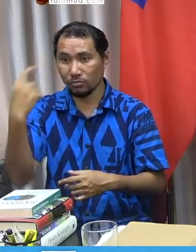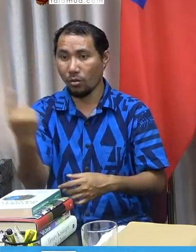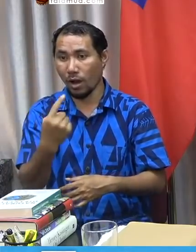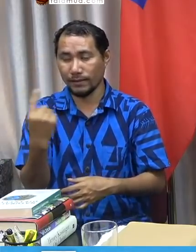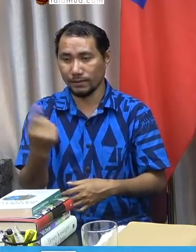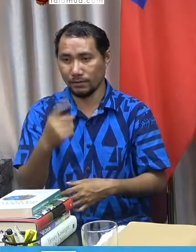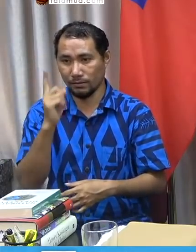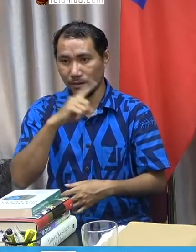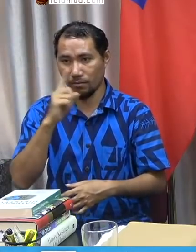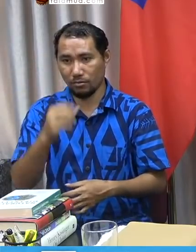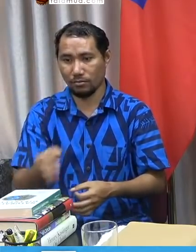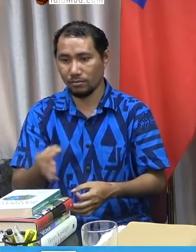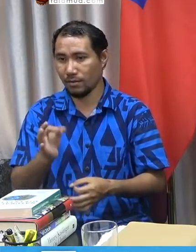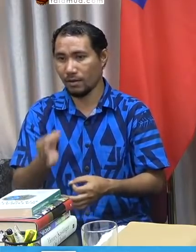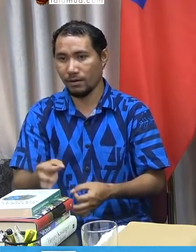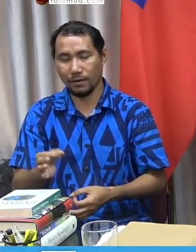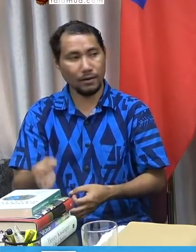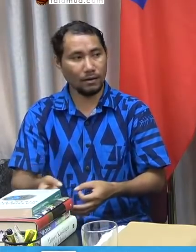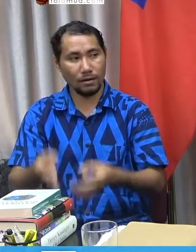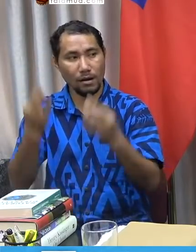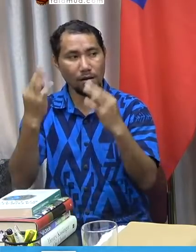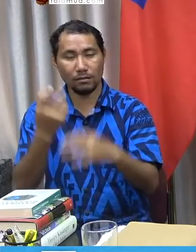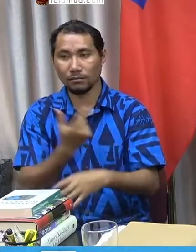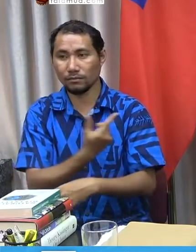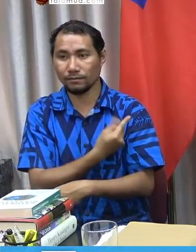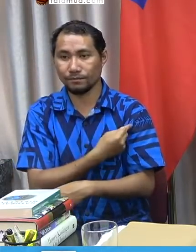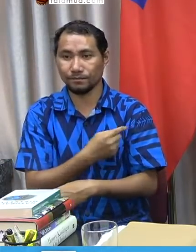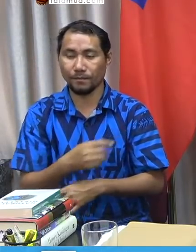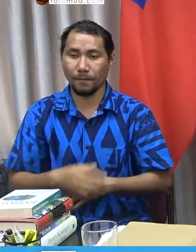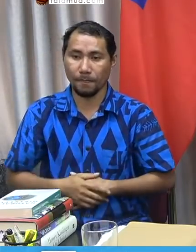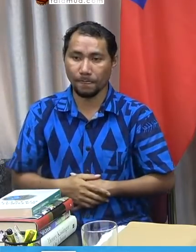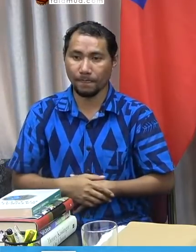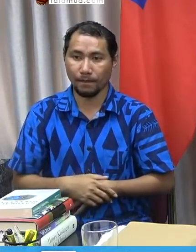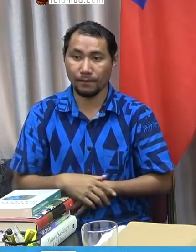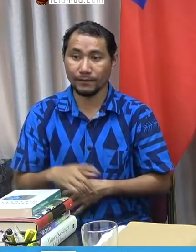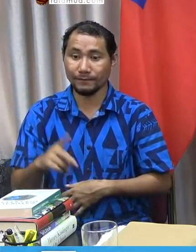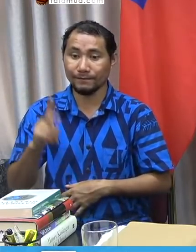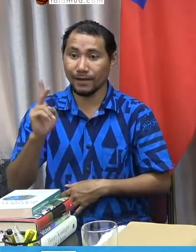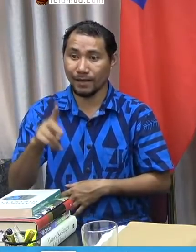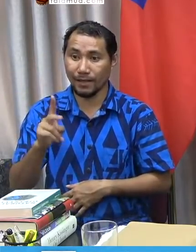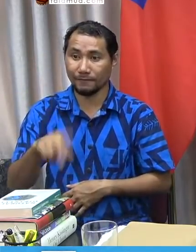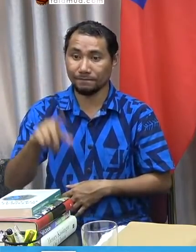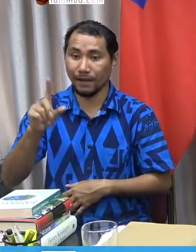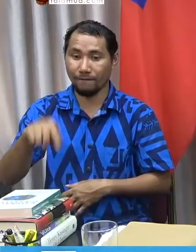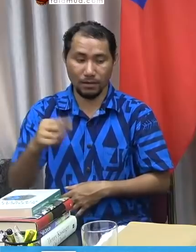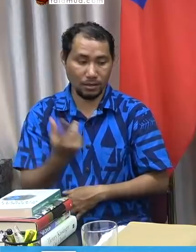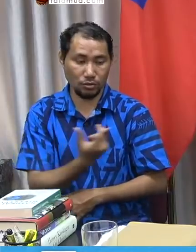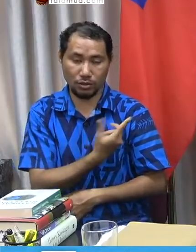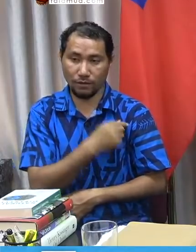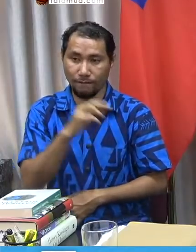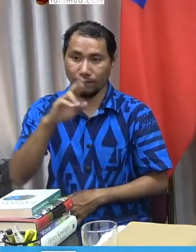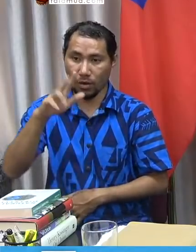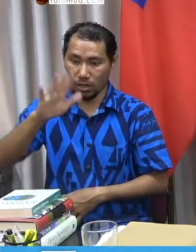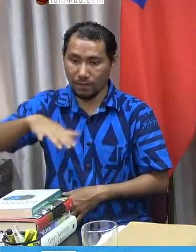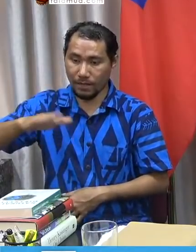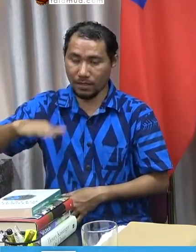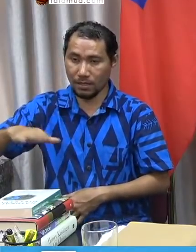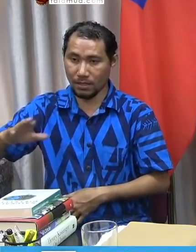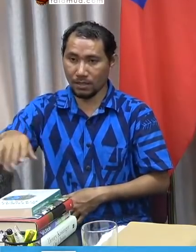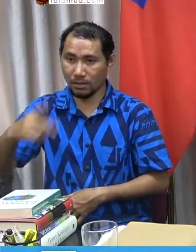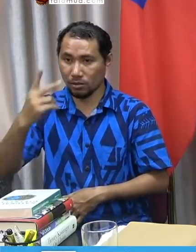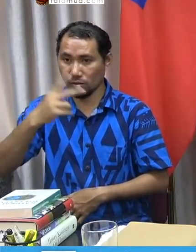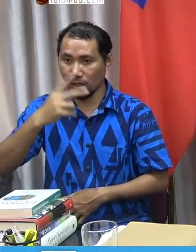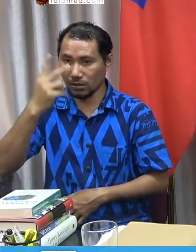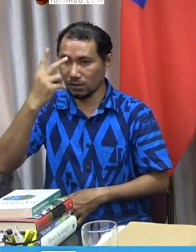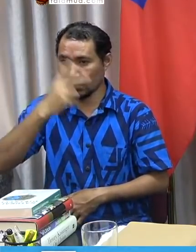fo ia e tapena mo tu il fana light e no 11 and under ona o me foi na le wa nga e